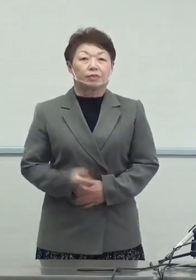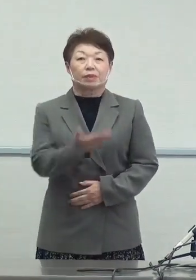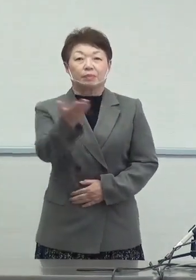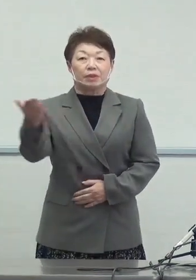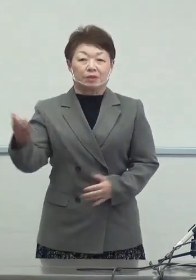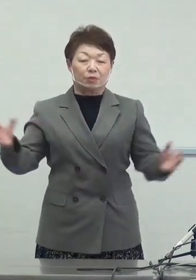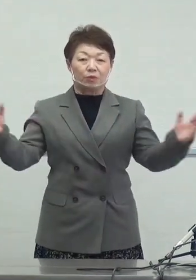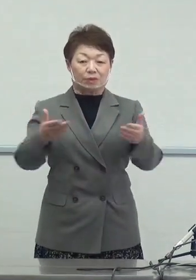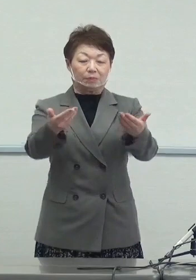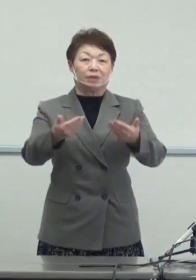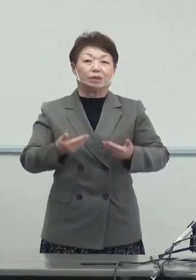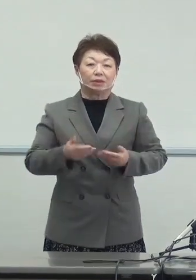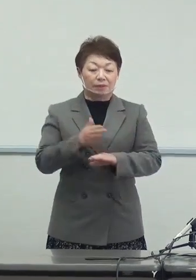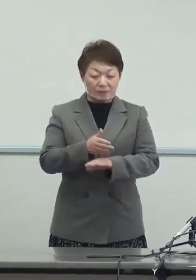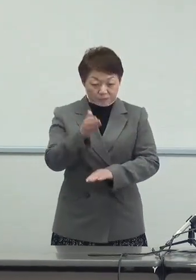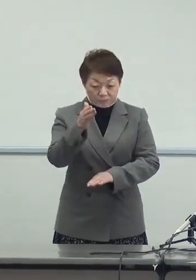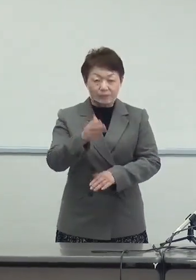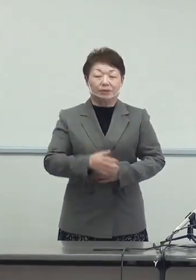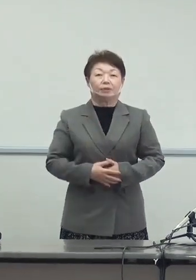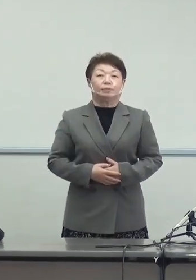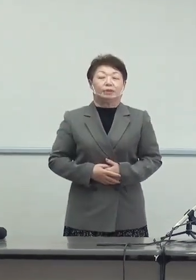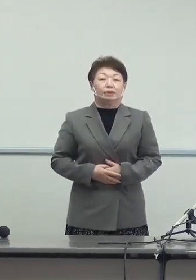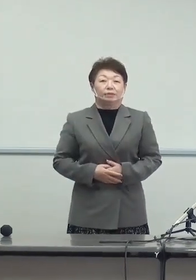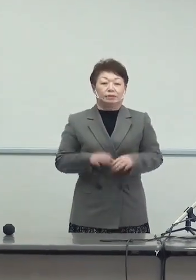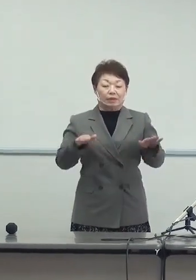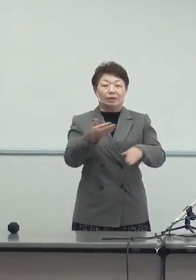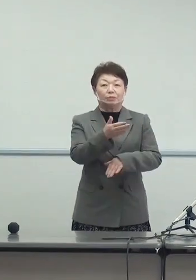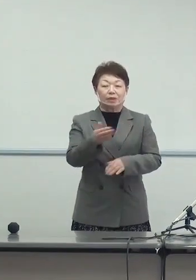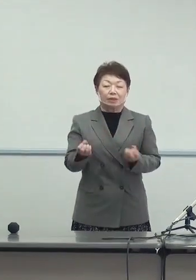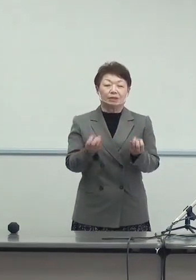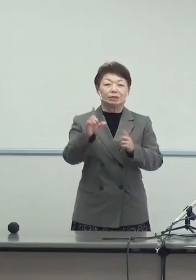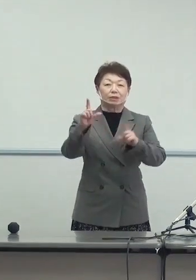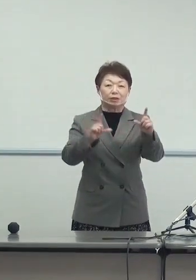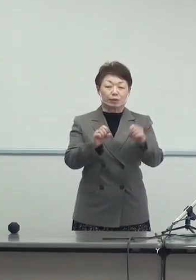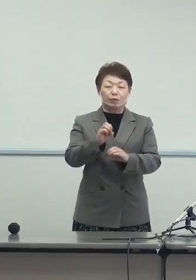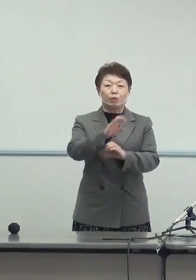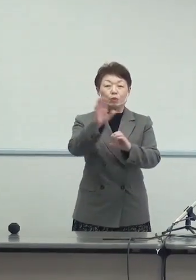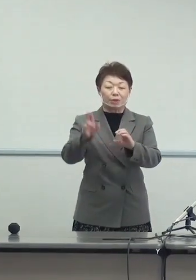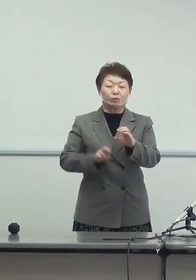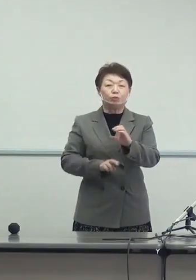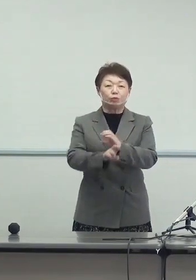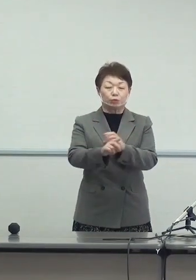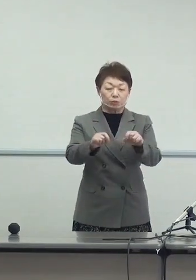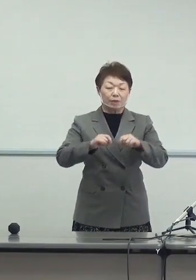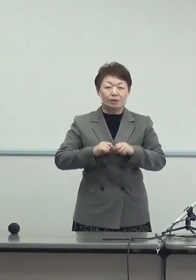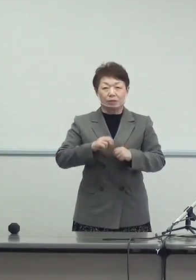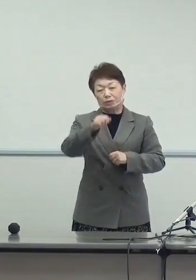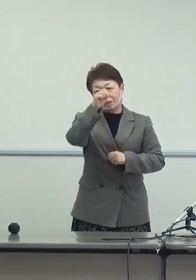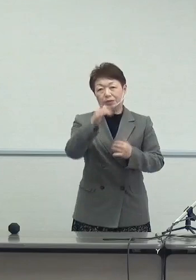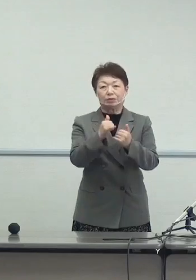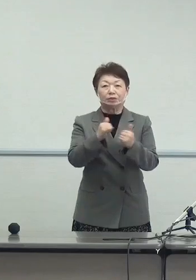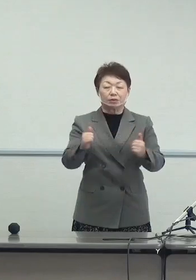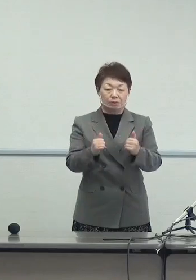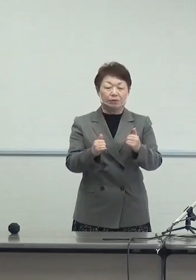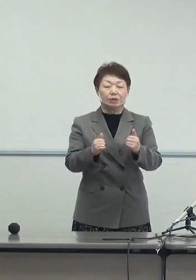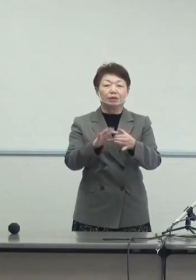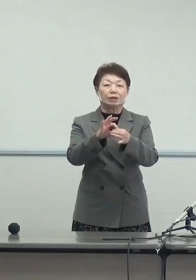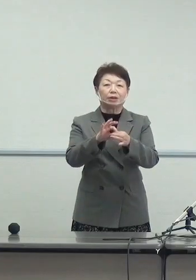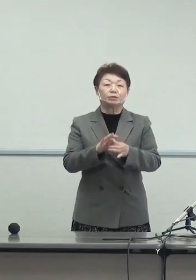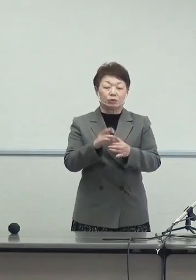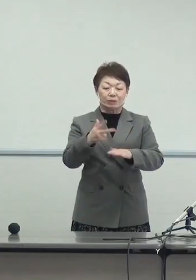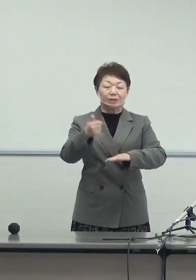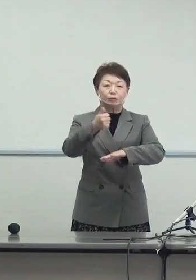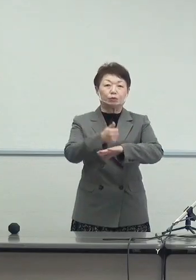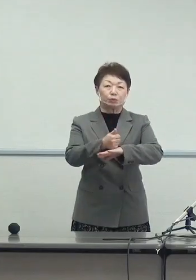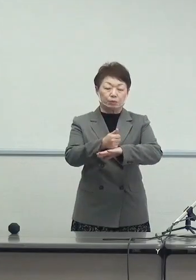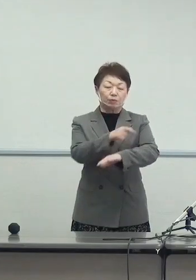皆様お集まりいただきましてありがとうございます。ただいまより新型コロナウイルス感染症患者発生に関する視聴